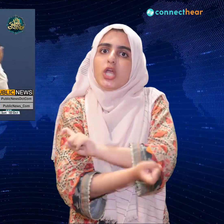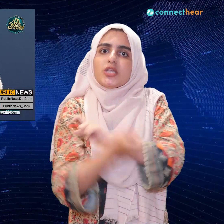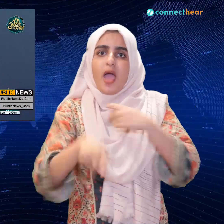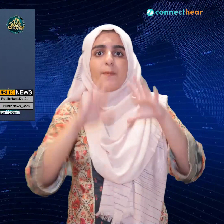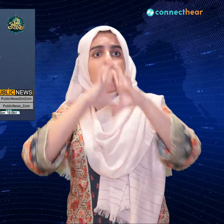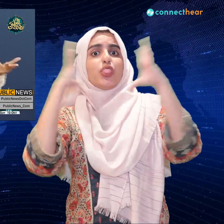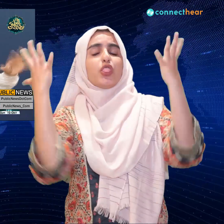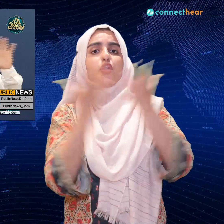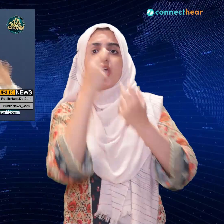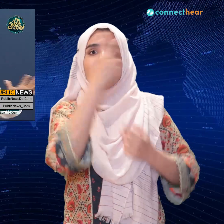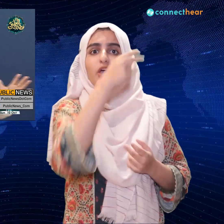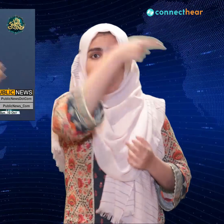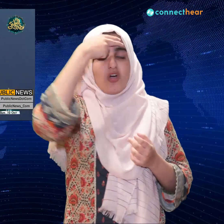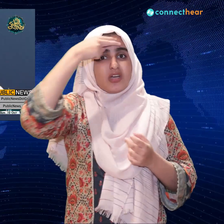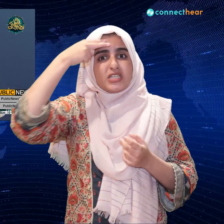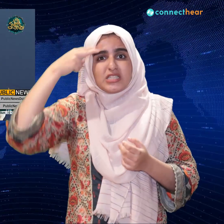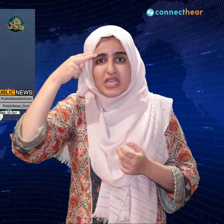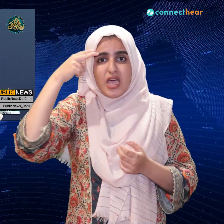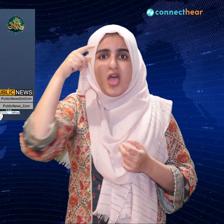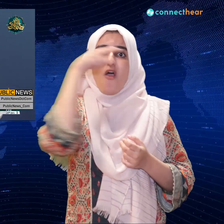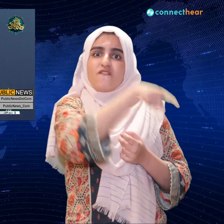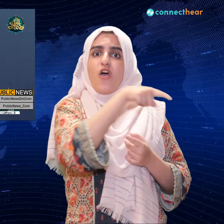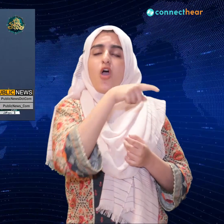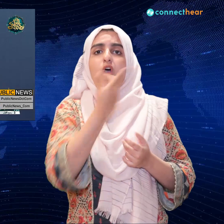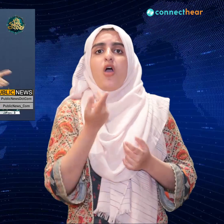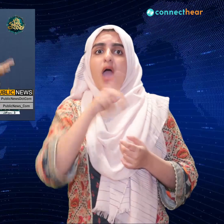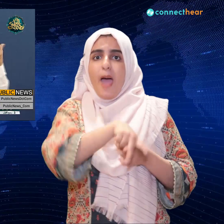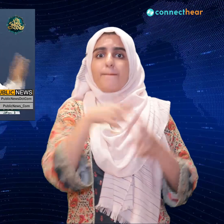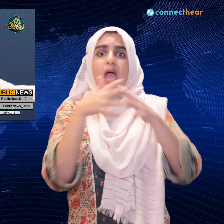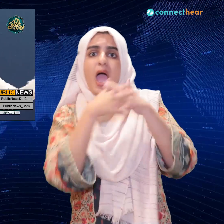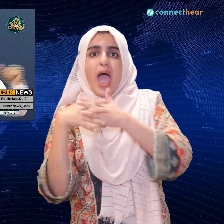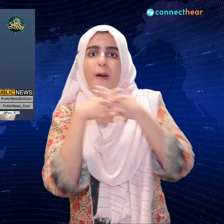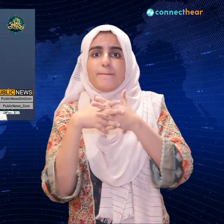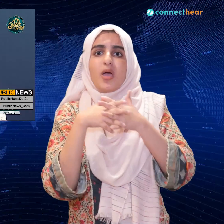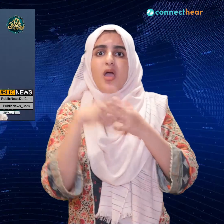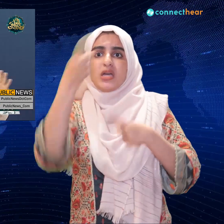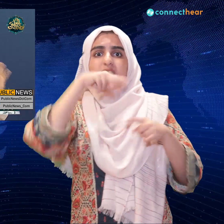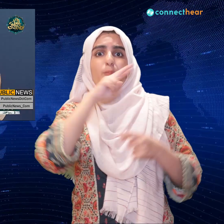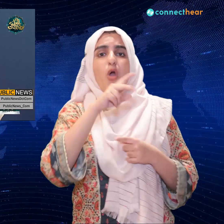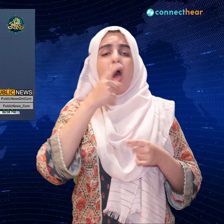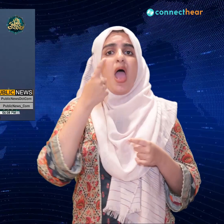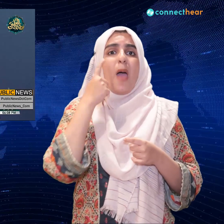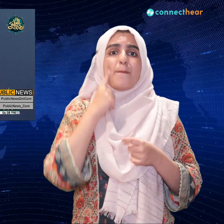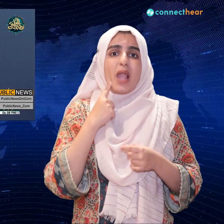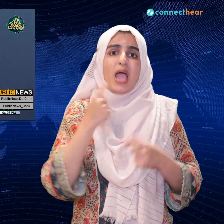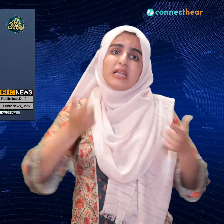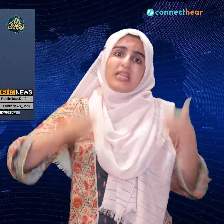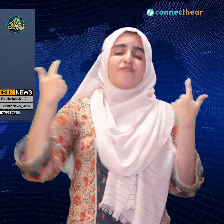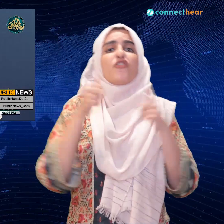صرف عرب معاشرے کے اندر وہ معاشرے کا حصہ بن گئے. امریکہ میں ابھی تک وہ بلیک لائیوز میٹر ابھی تک صحیح طرح وہ حصہ